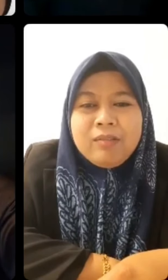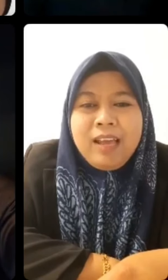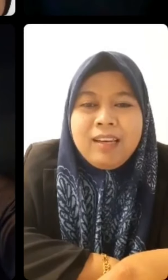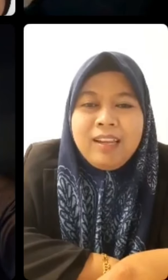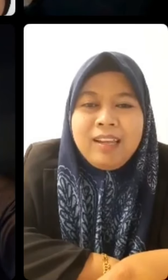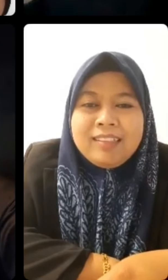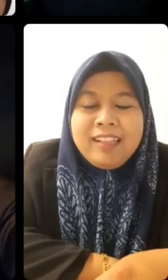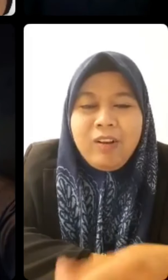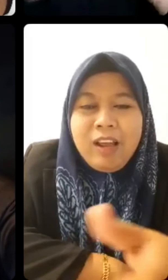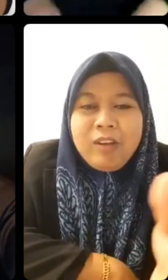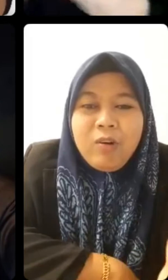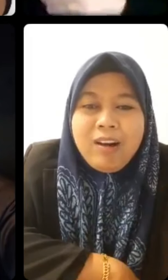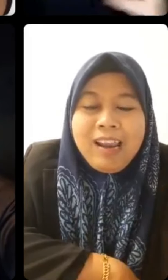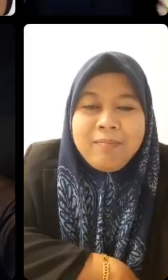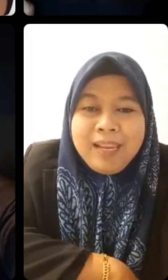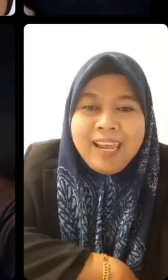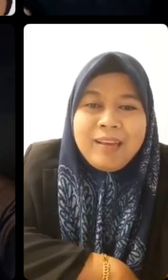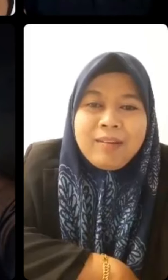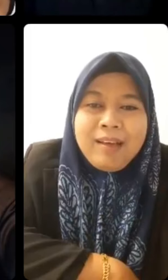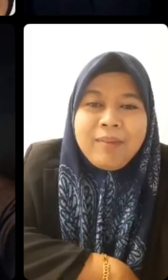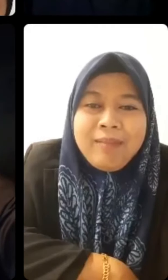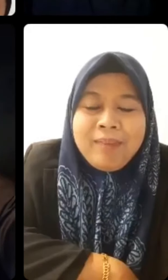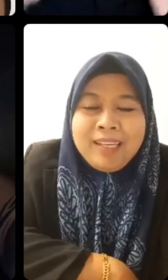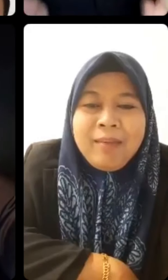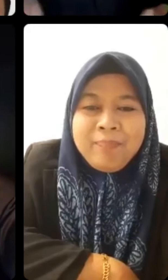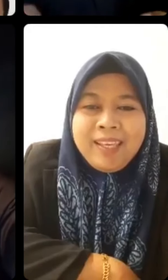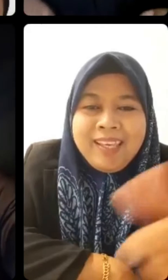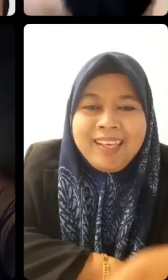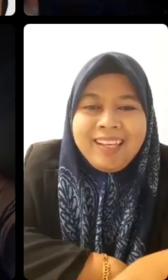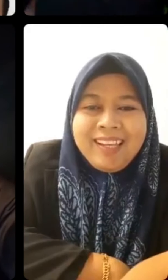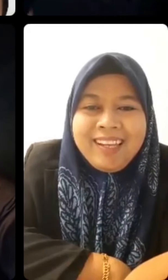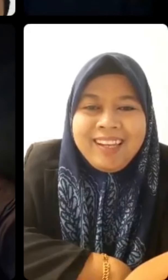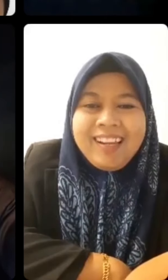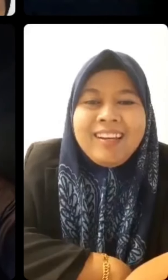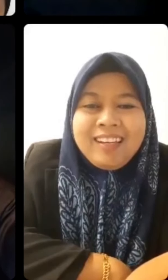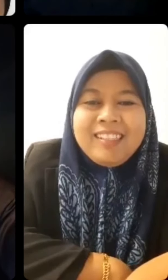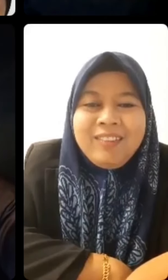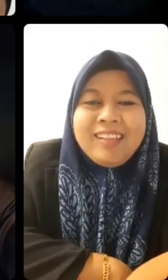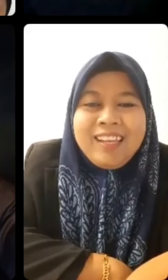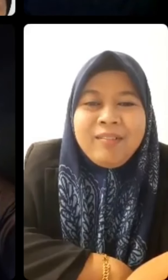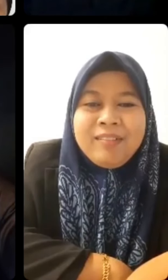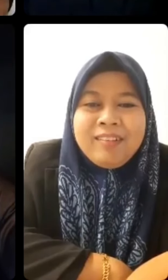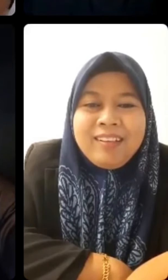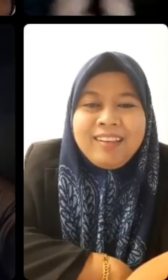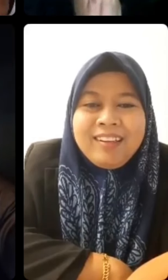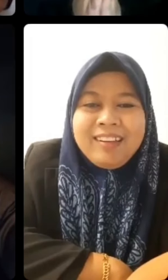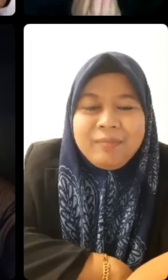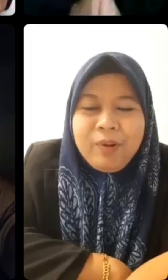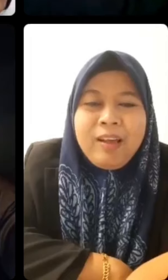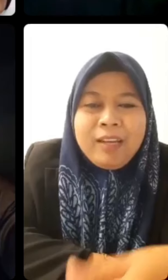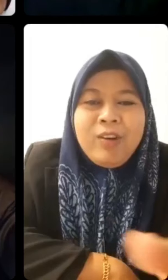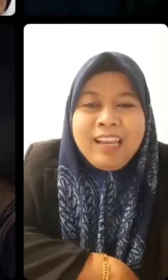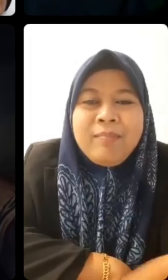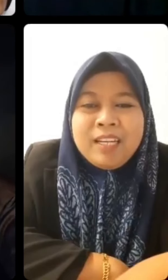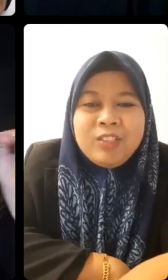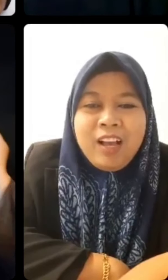Saya buat dan saya tengok lagu yang orang lain pilih yang bagi happy. Dari situlah saya